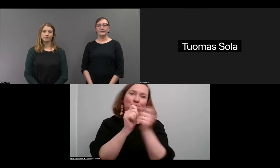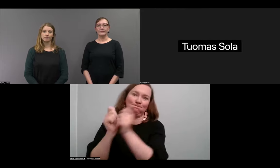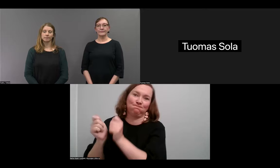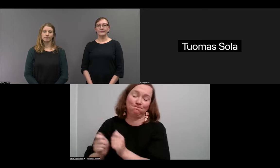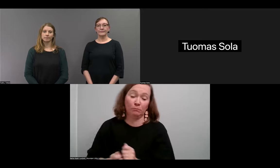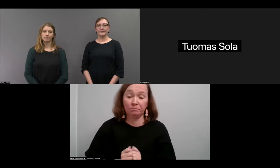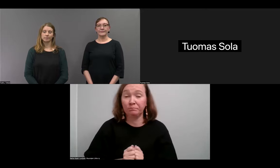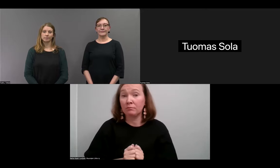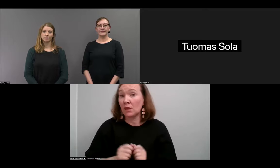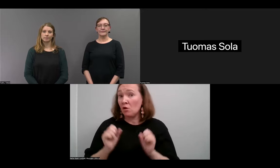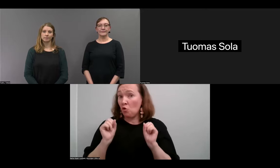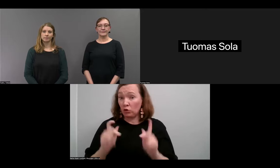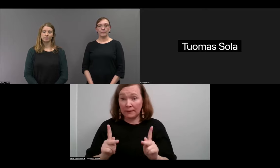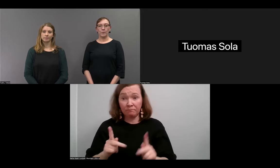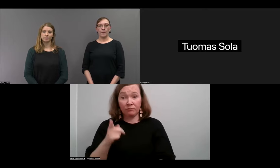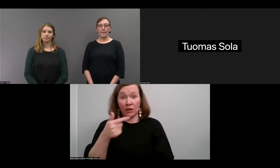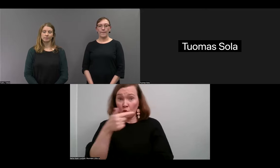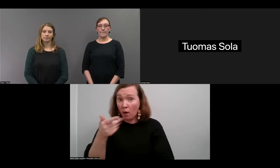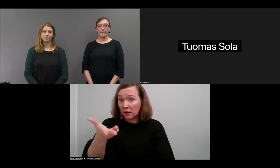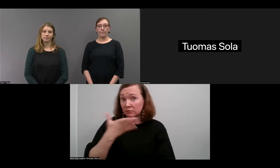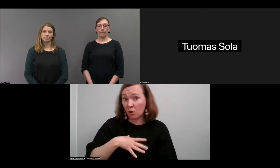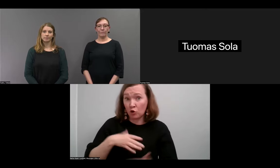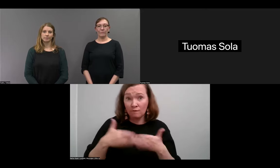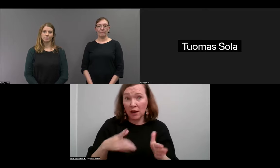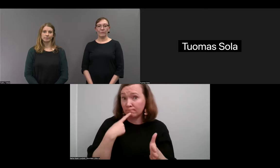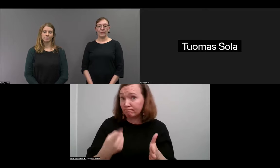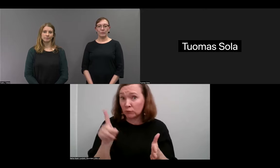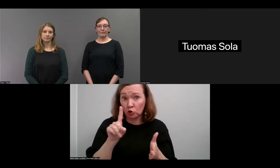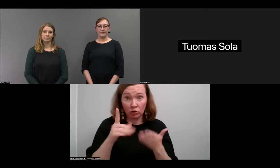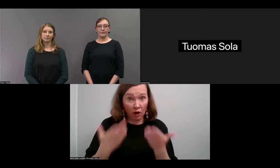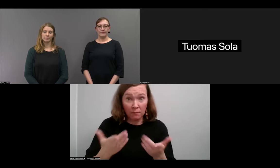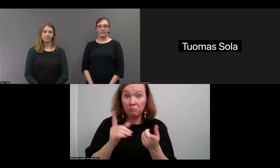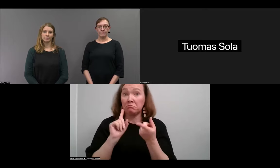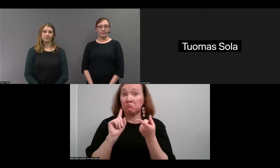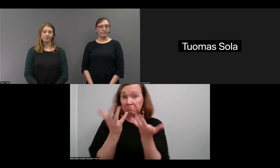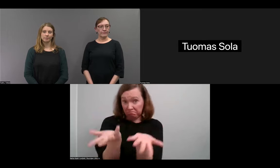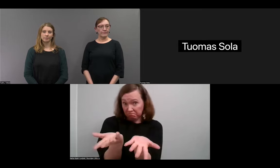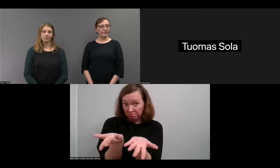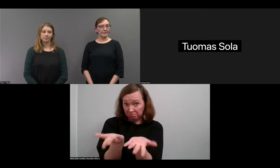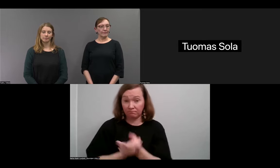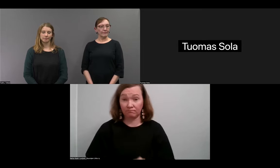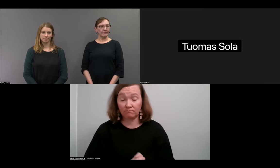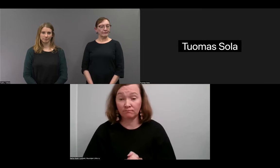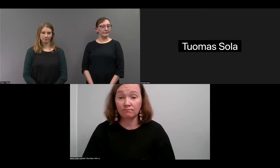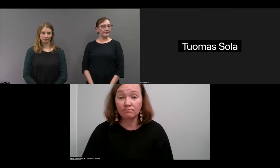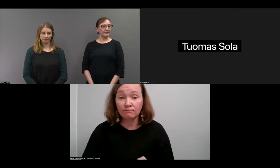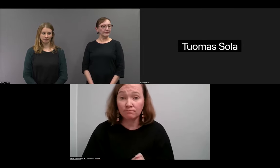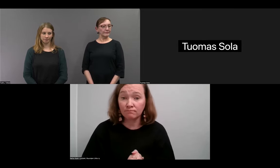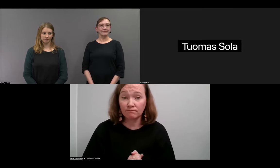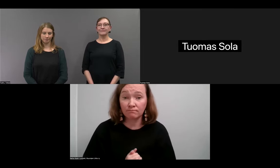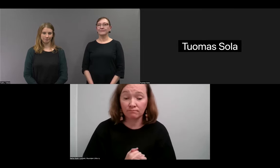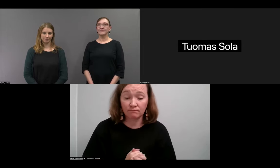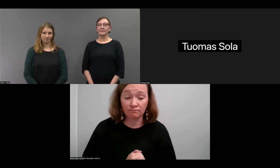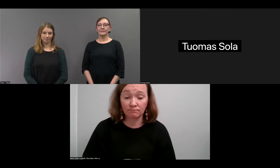tulossa muutoksia ja paljon on tietenkin vielä tehtävää ja kehitettävää. Haluatko Tuomas vielä sanoa jotain tähän